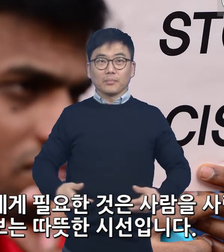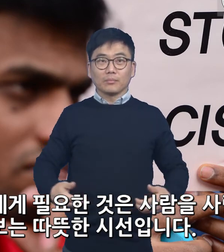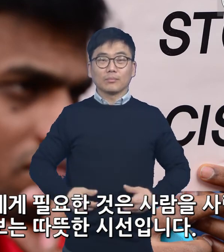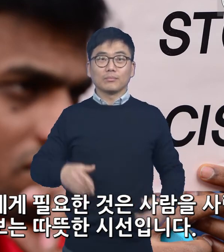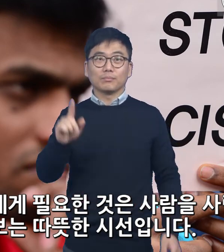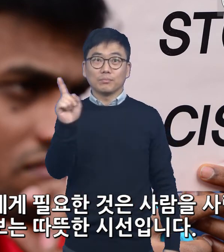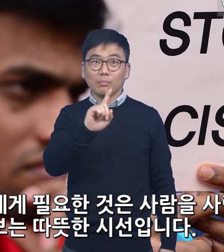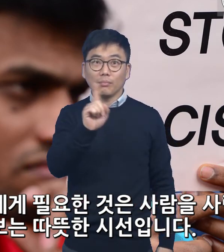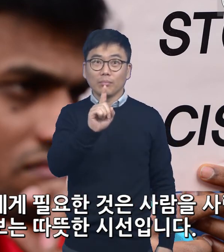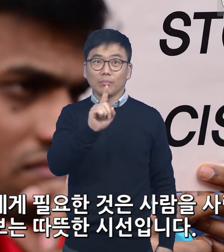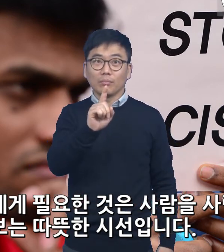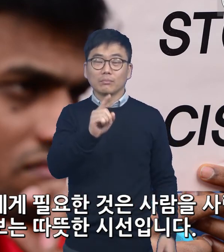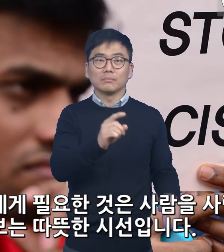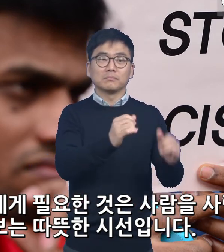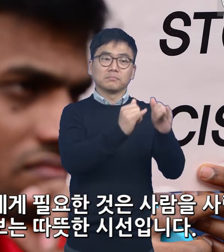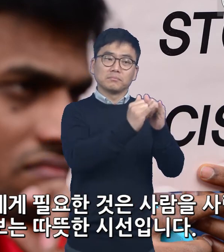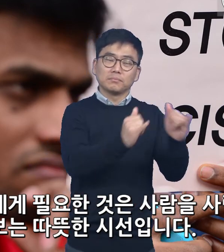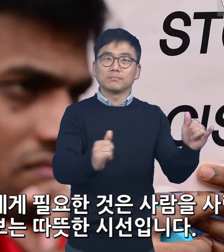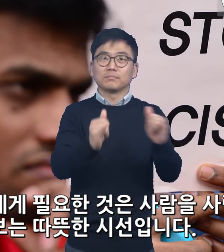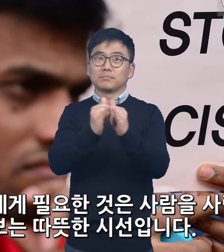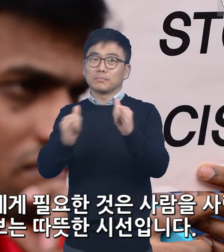우리에게 필요한 것은